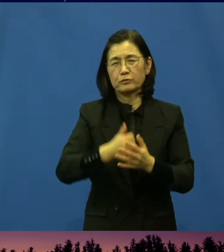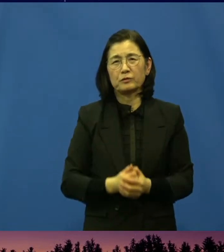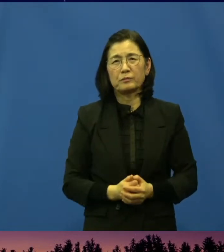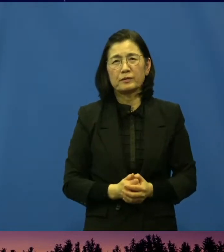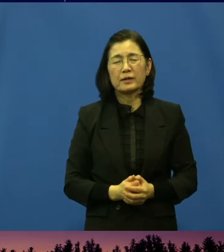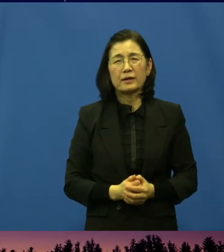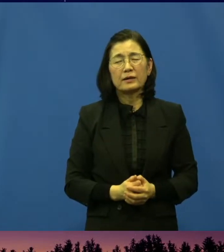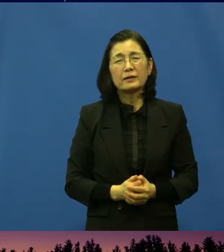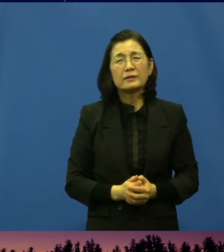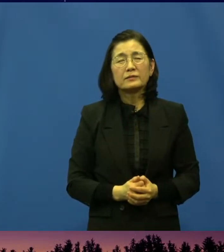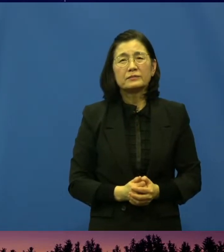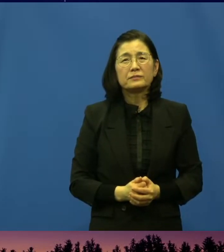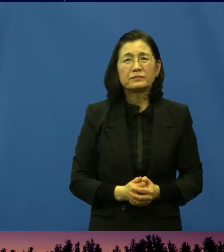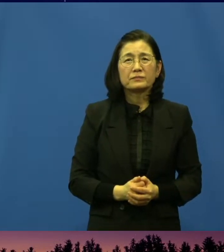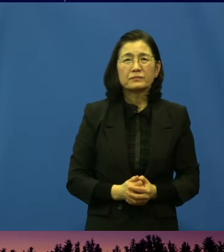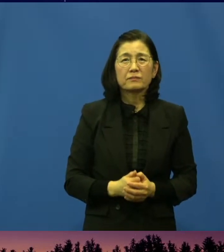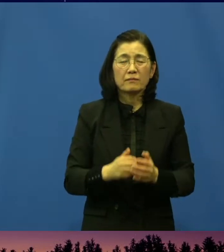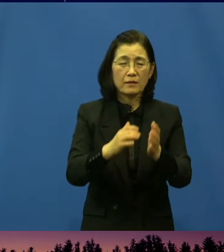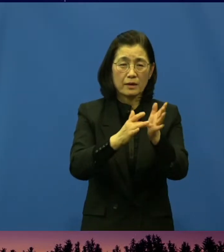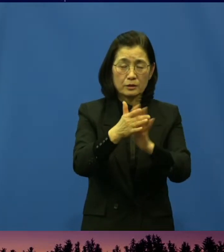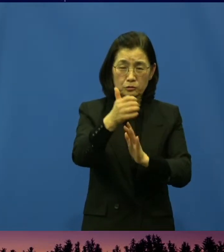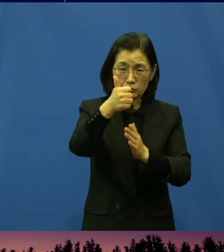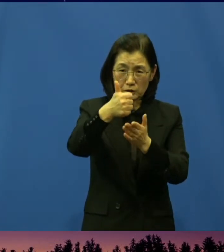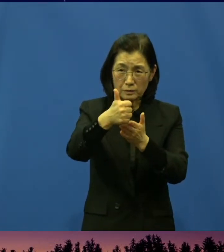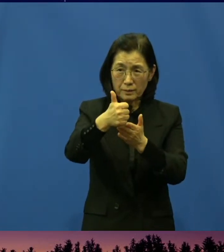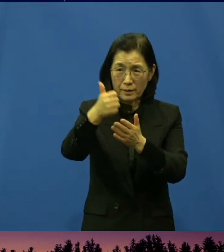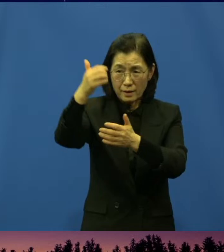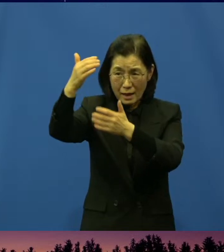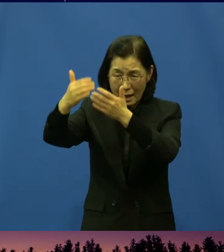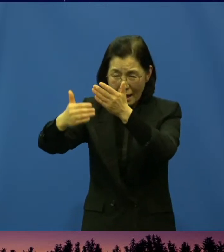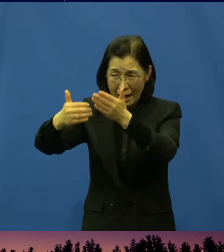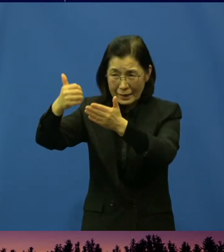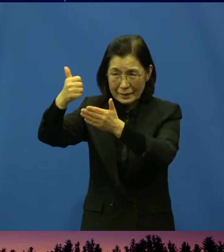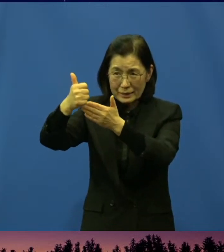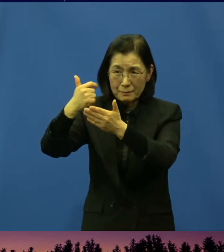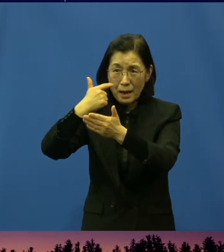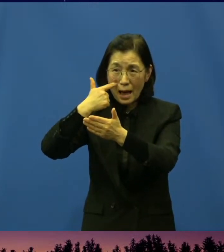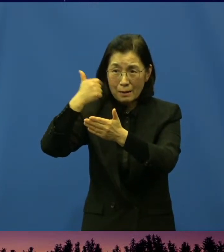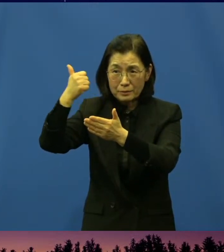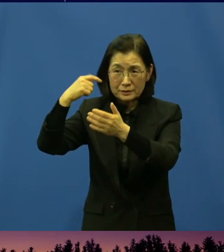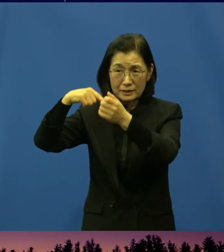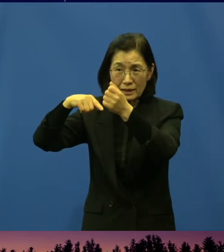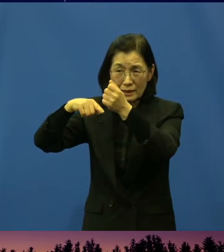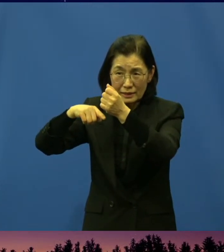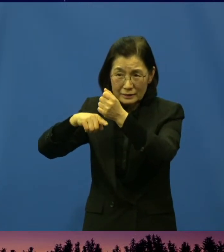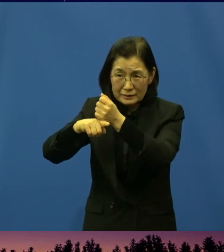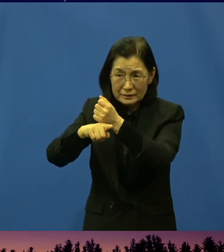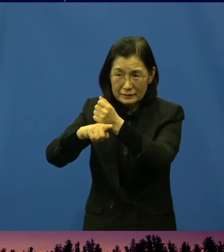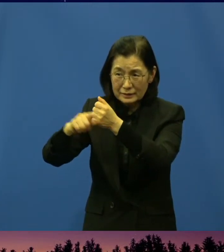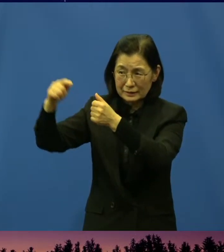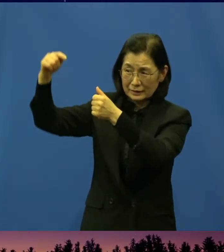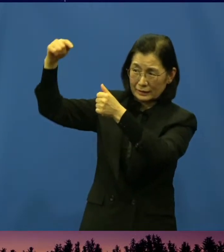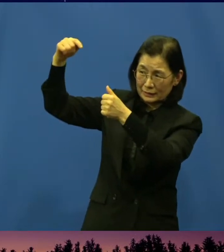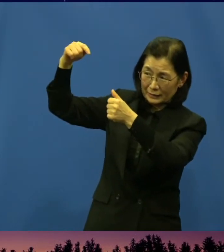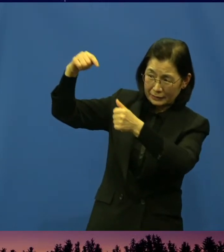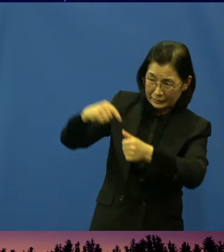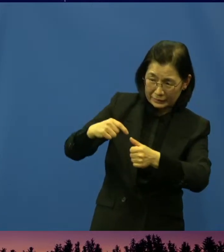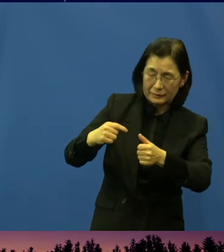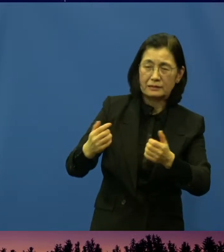예수님에게 있어서는 아버지의 뜻, 그죠? 아버지가 나에게 하라고 하신 그 일을 내가